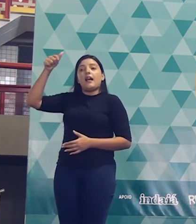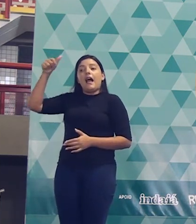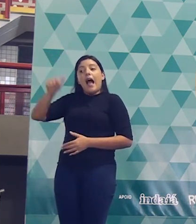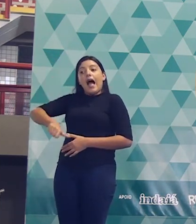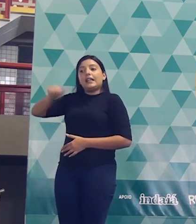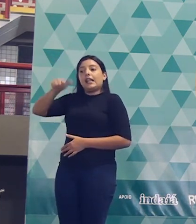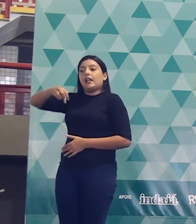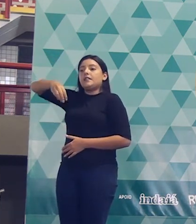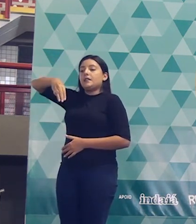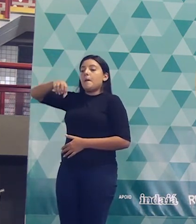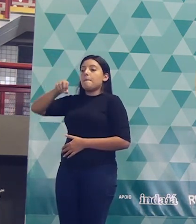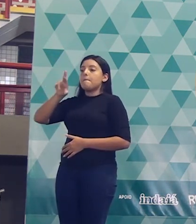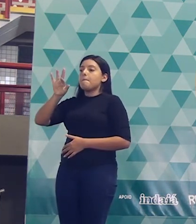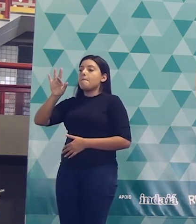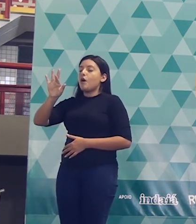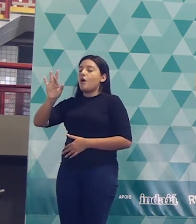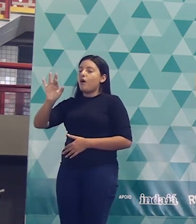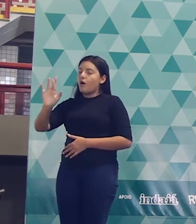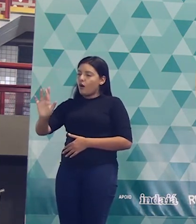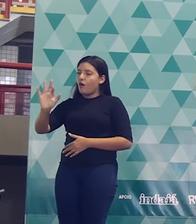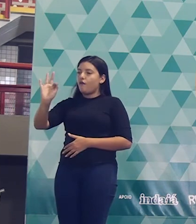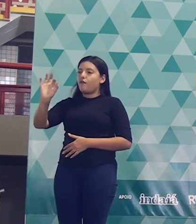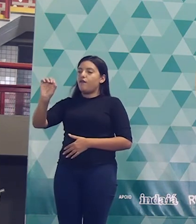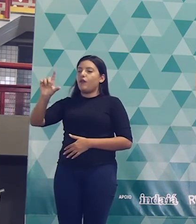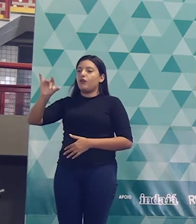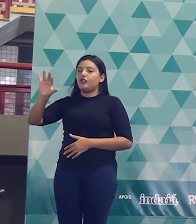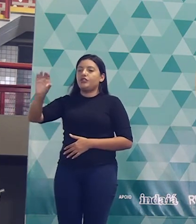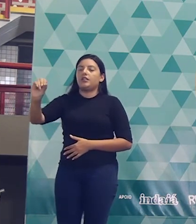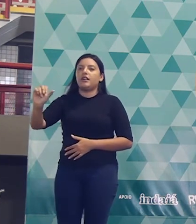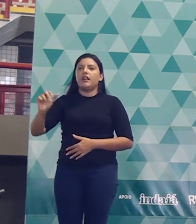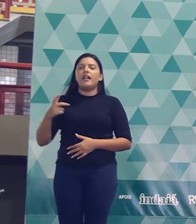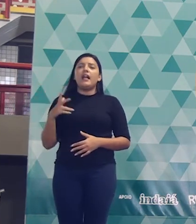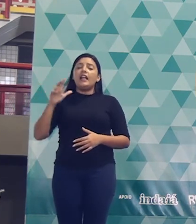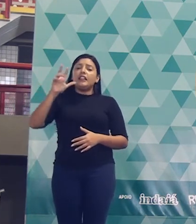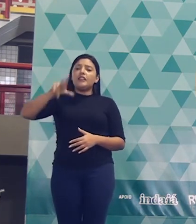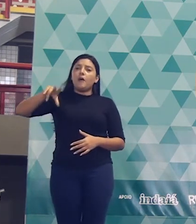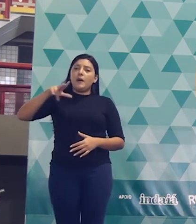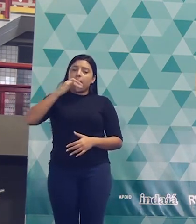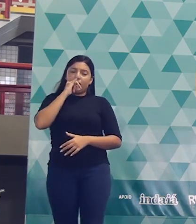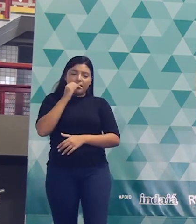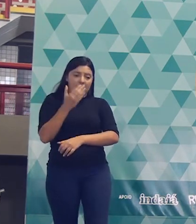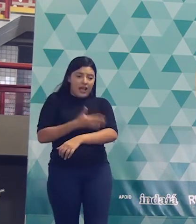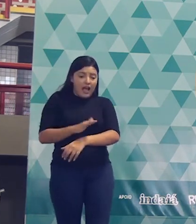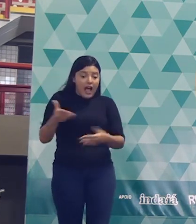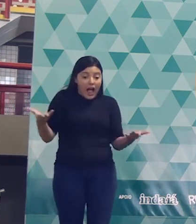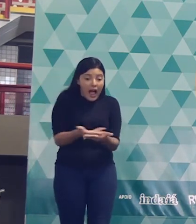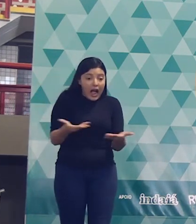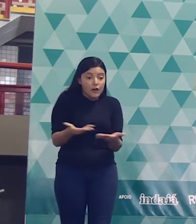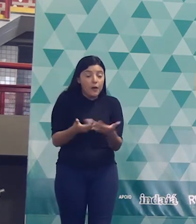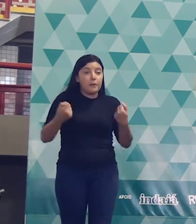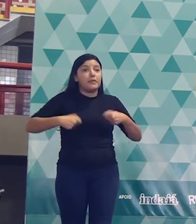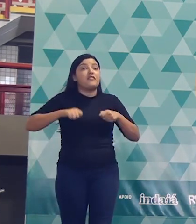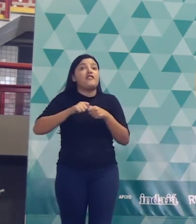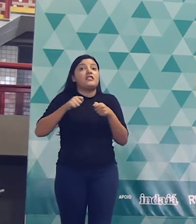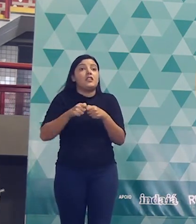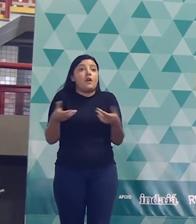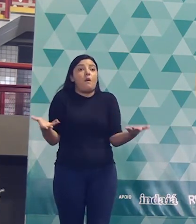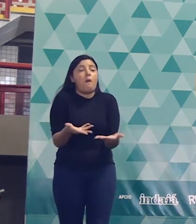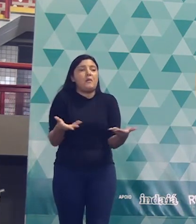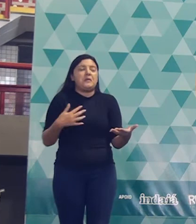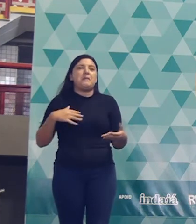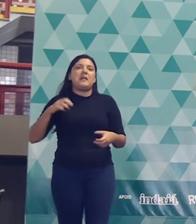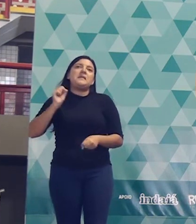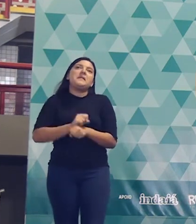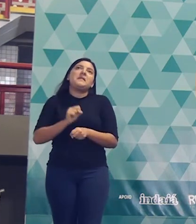mostrando que o que ele nega não é a ação, mas o futuro. O que tem que ser feito quando? Hoje,